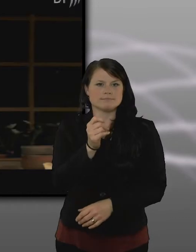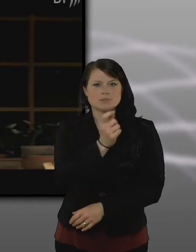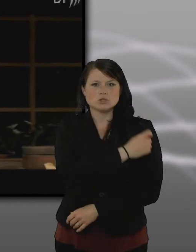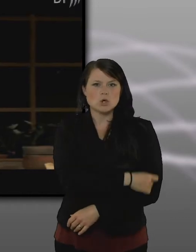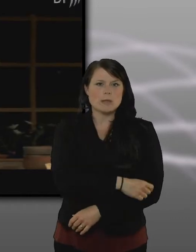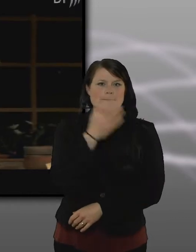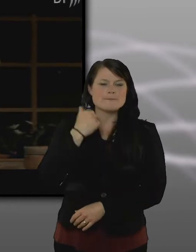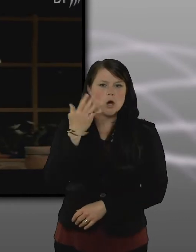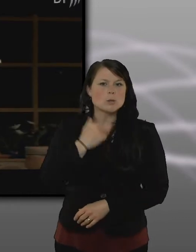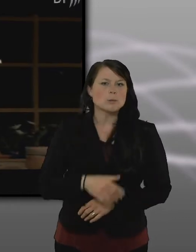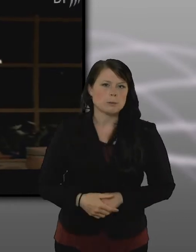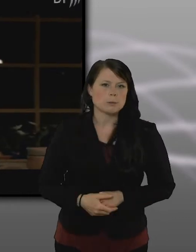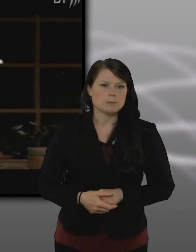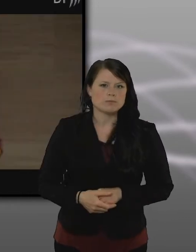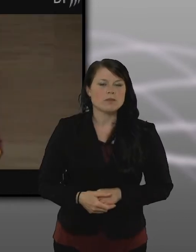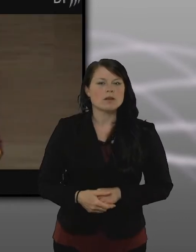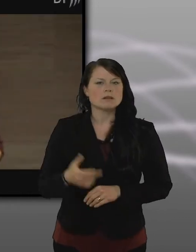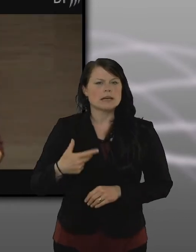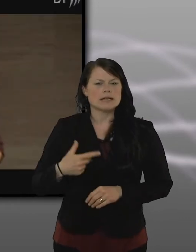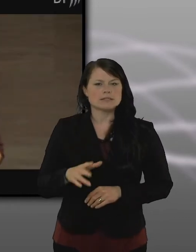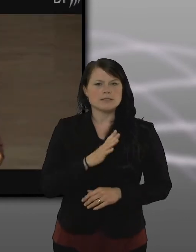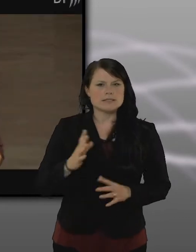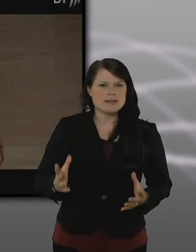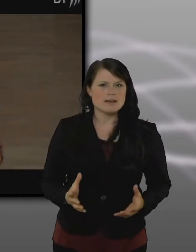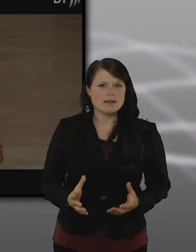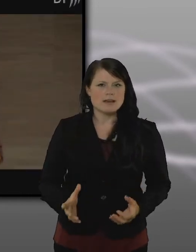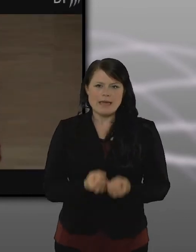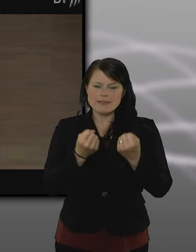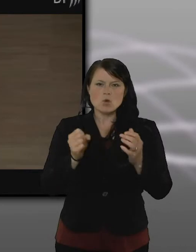Och då insåg jag att hos henne finns räddningen, för jag såg hennes livsglädje.